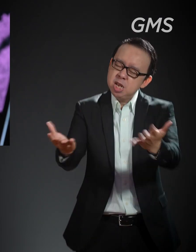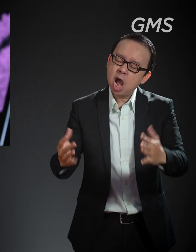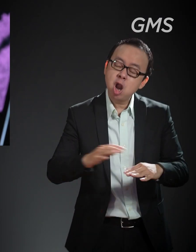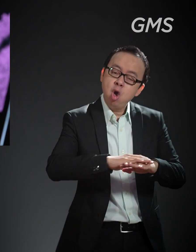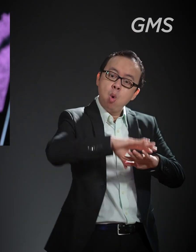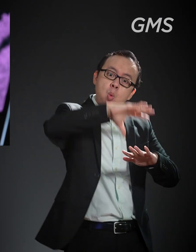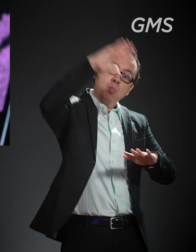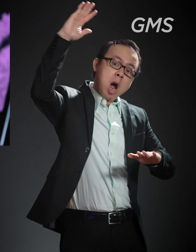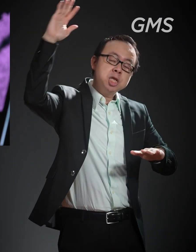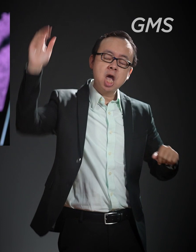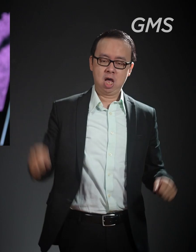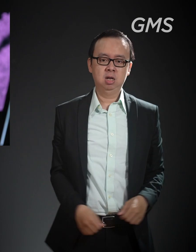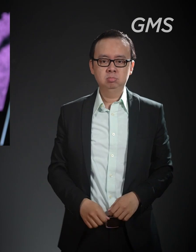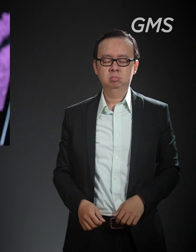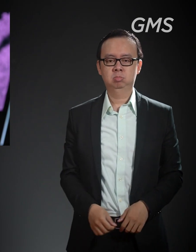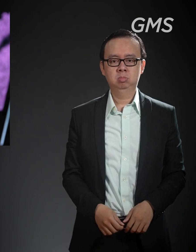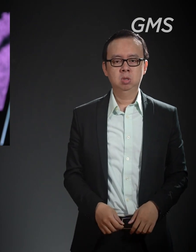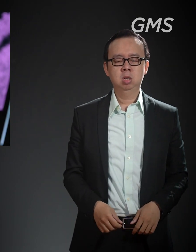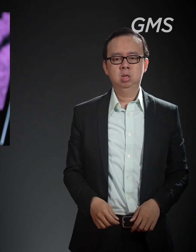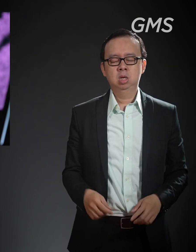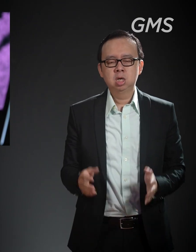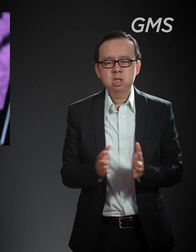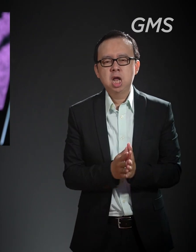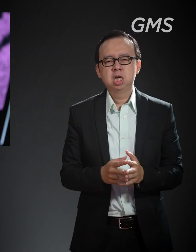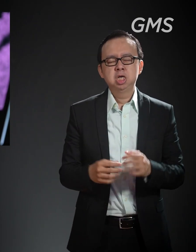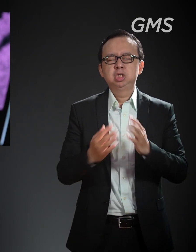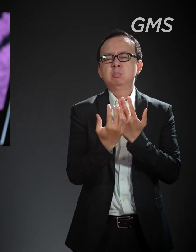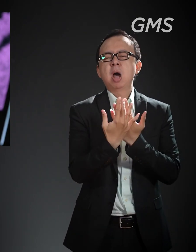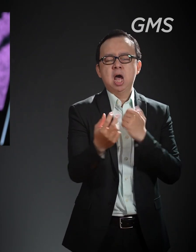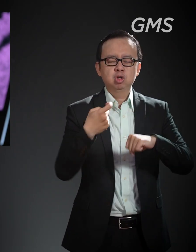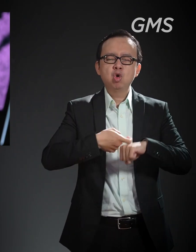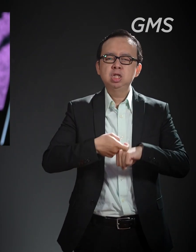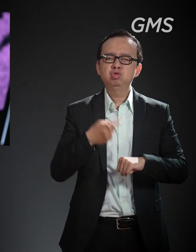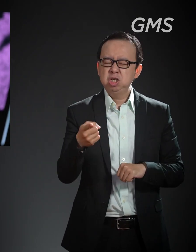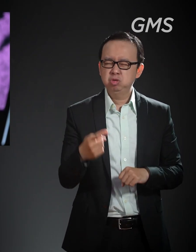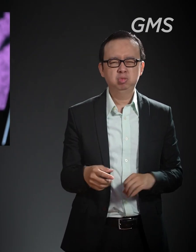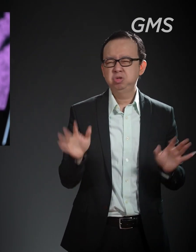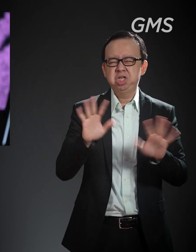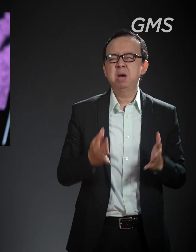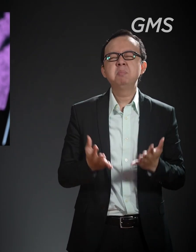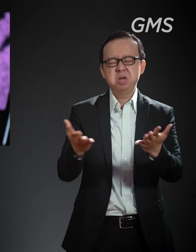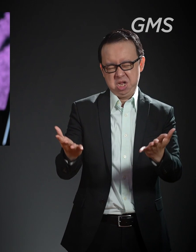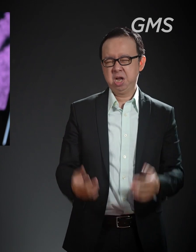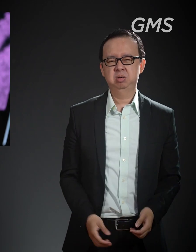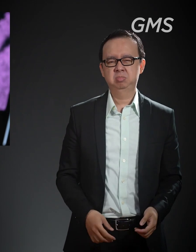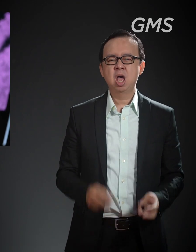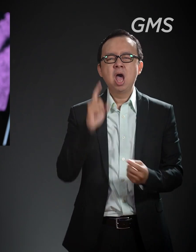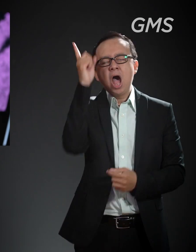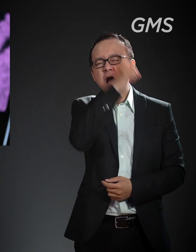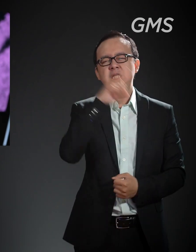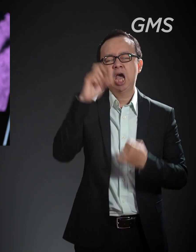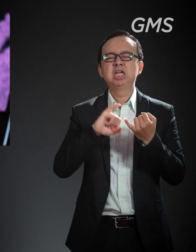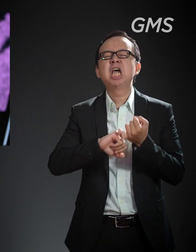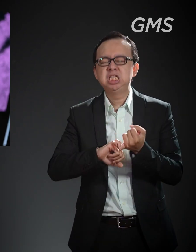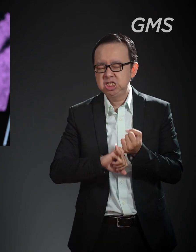iman. Beda dengan jemaat Korintus yang hanya bisa memberikan janji iman. Tuhan itu suka sekali dengan